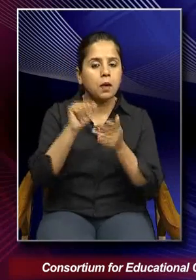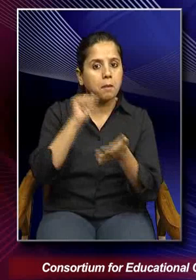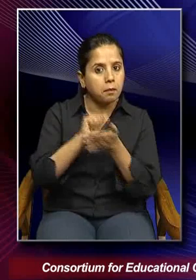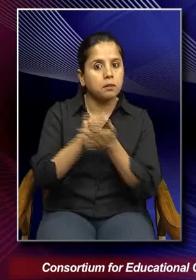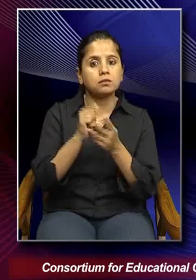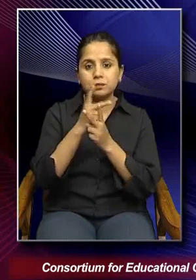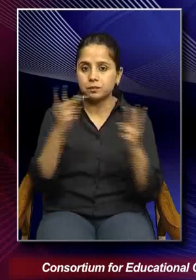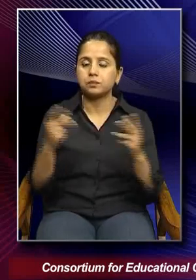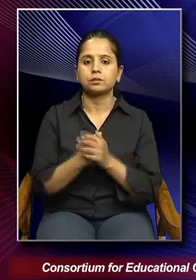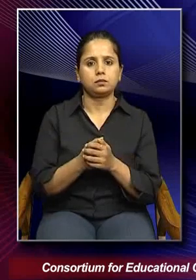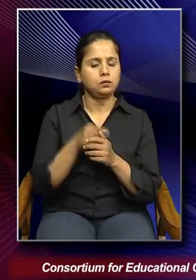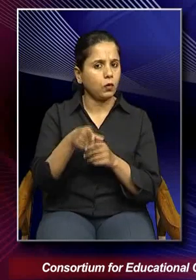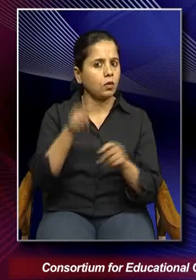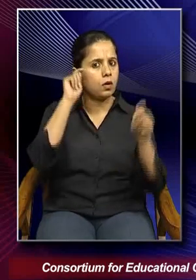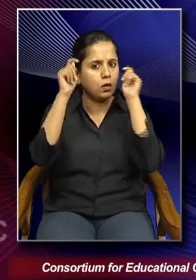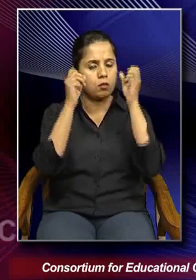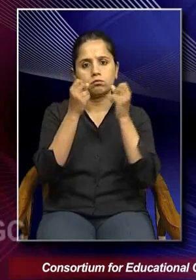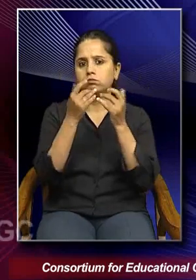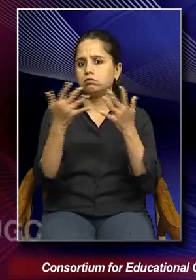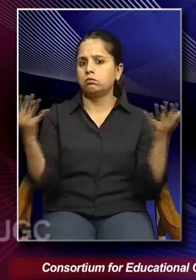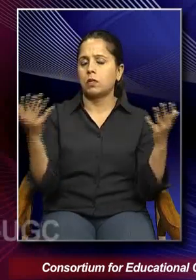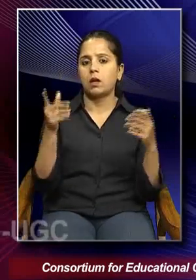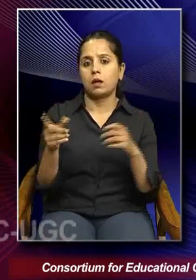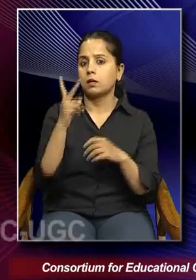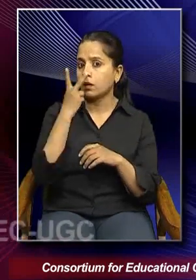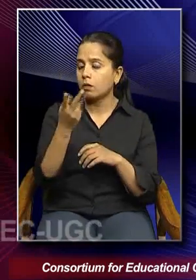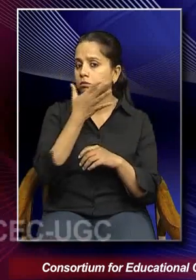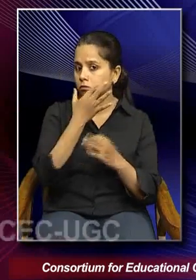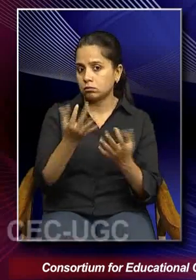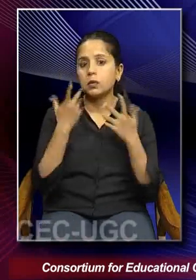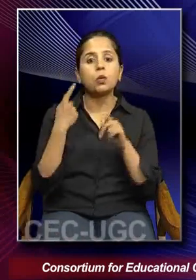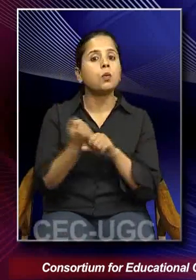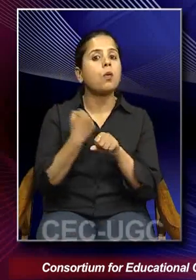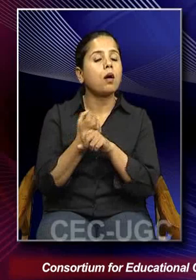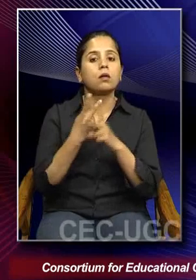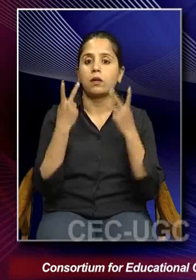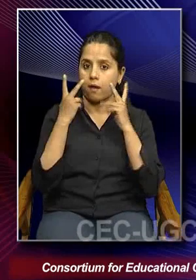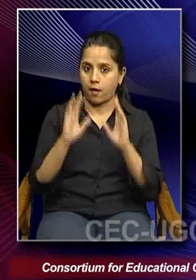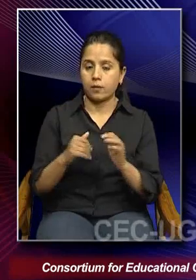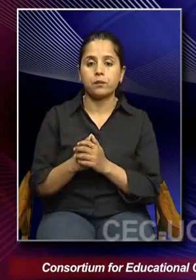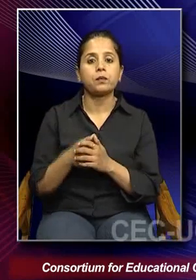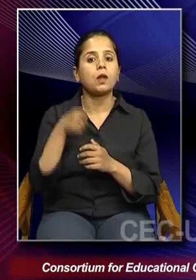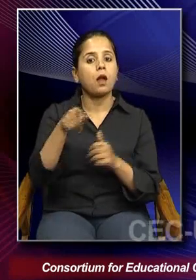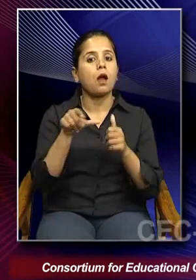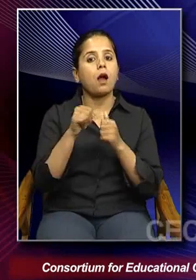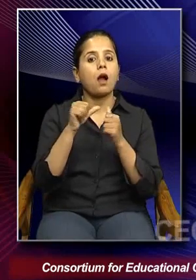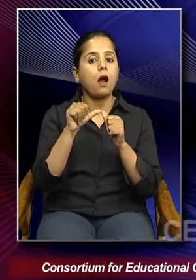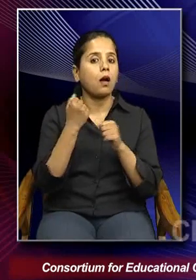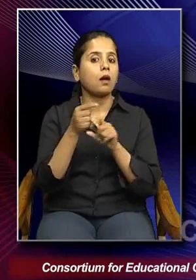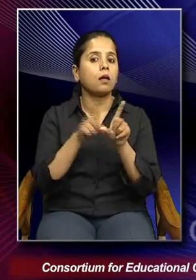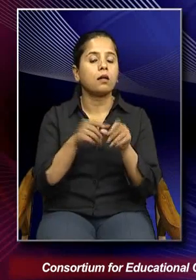अनेक प्रकार की भूमिकाएं बखूबी निभाई आज्ञा का